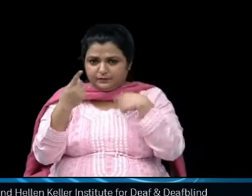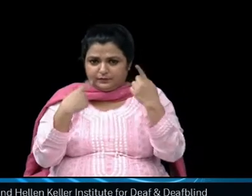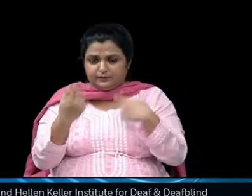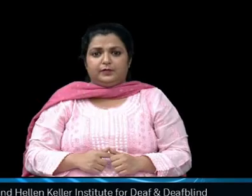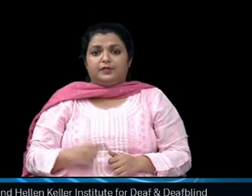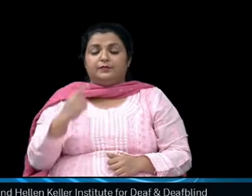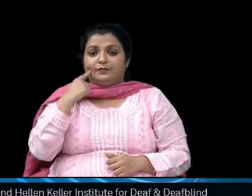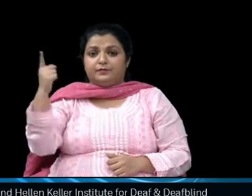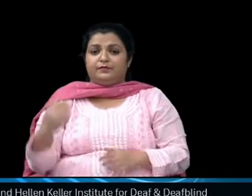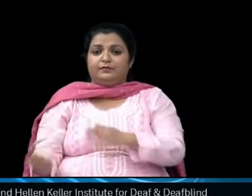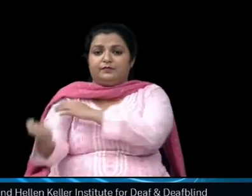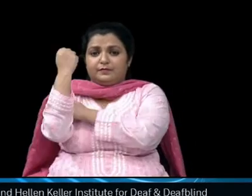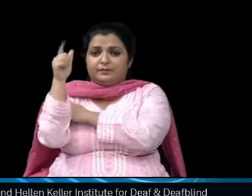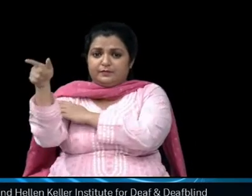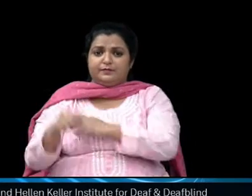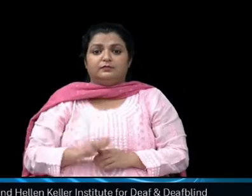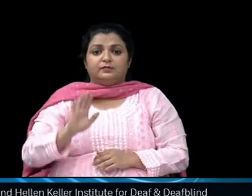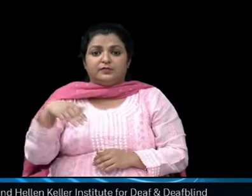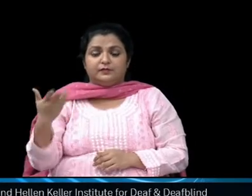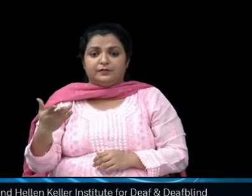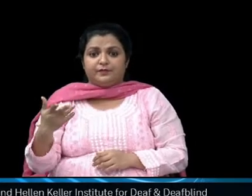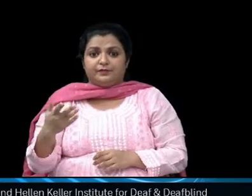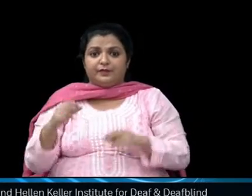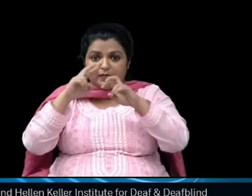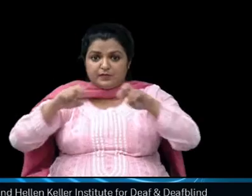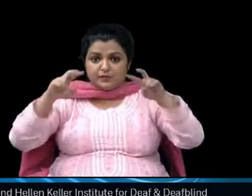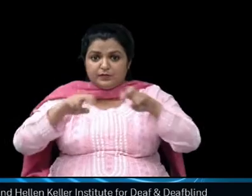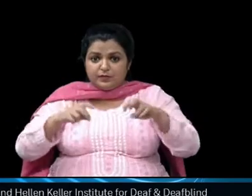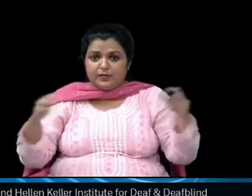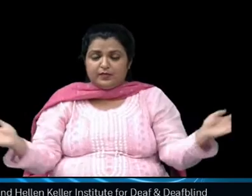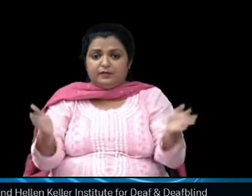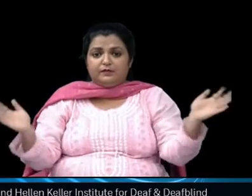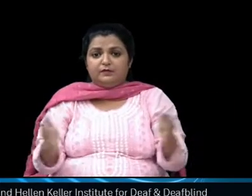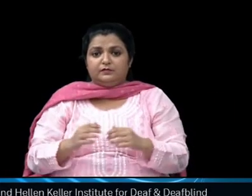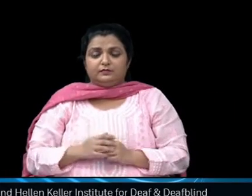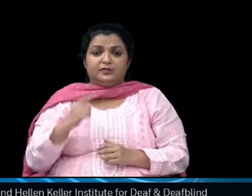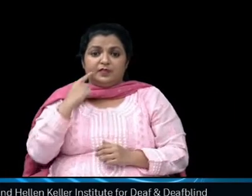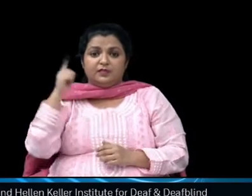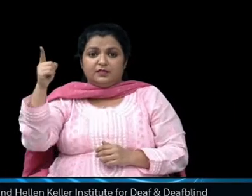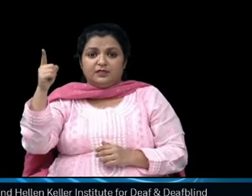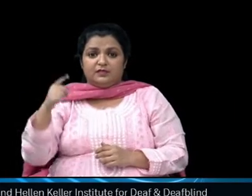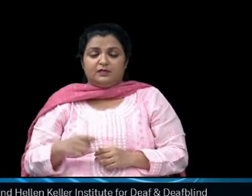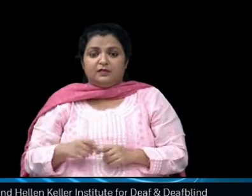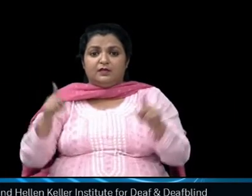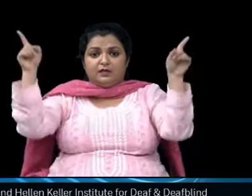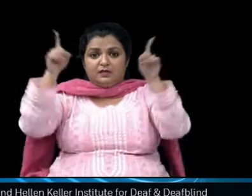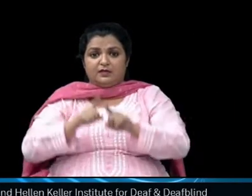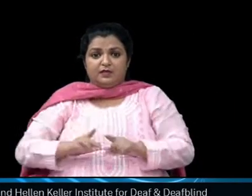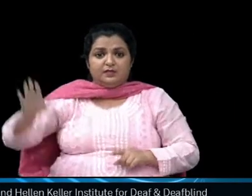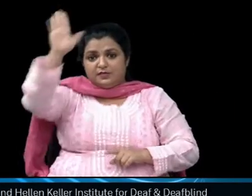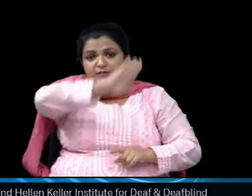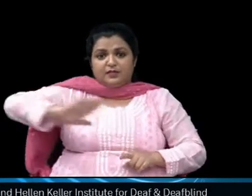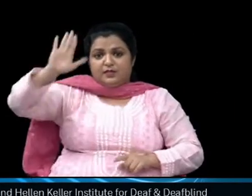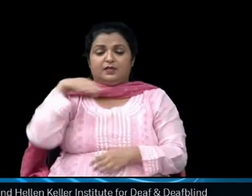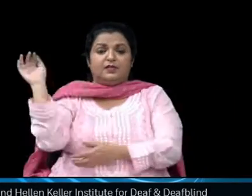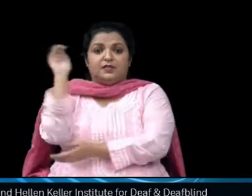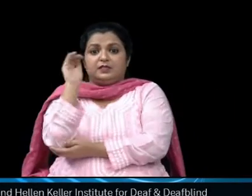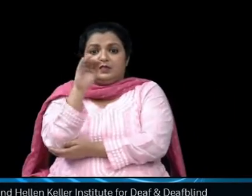इस्तापन करनेचा शाष्णाचा